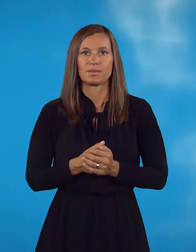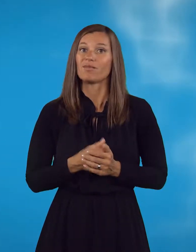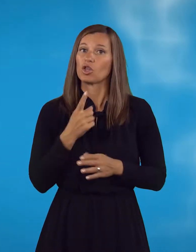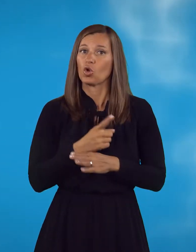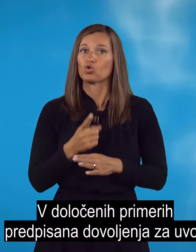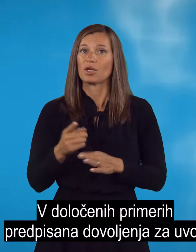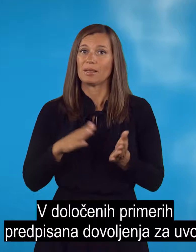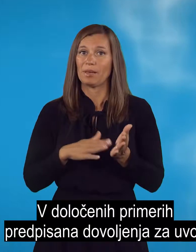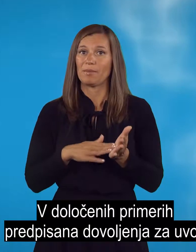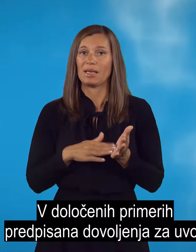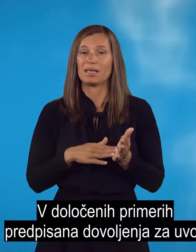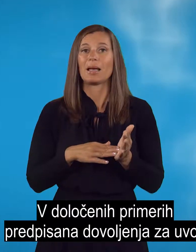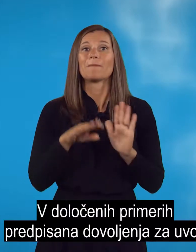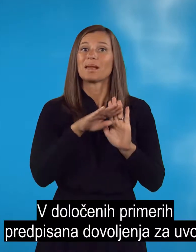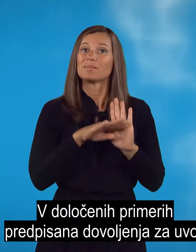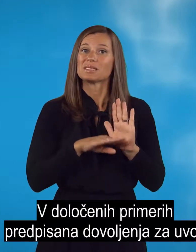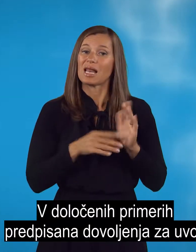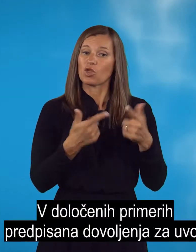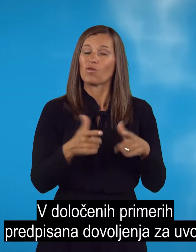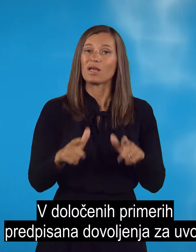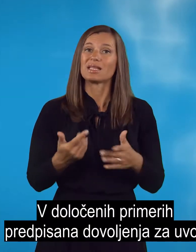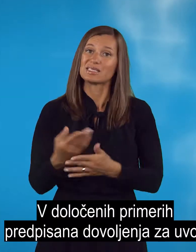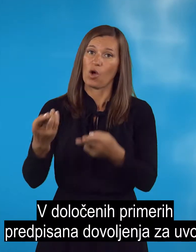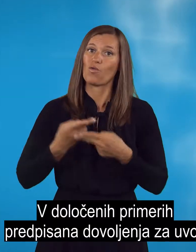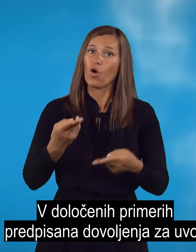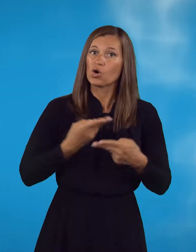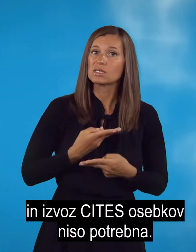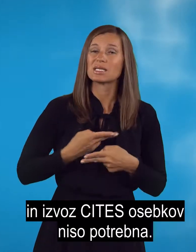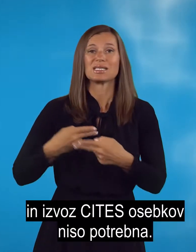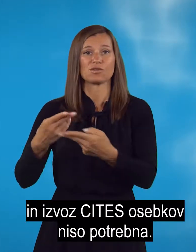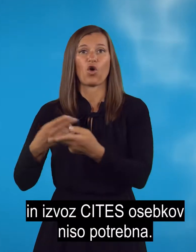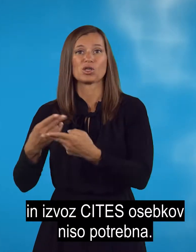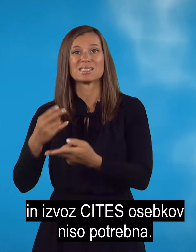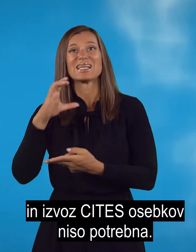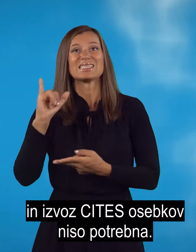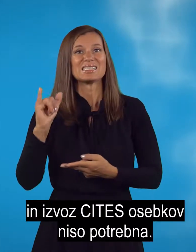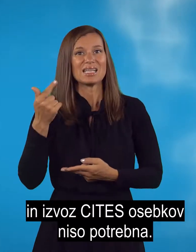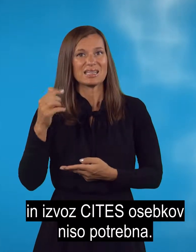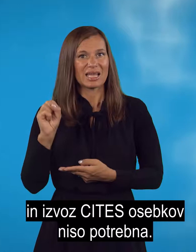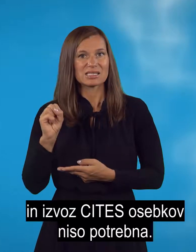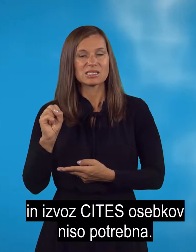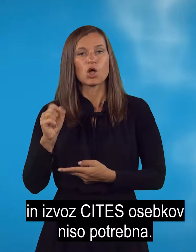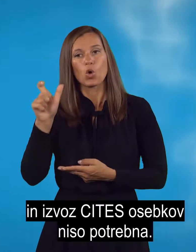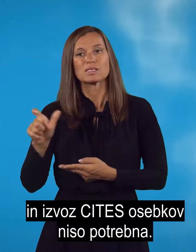V določenih primerih predpisana dovoljenja za uvoz in izvoz CITES osebkov niso